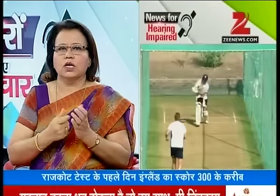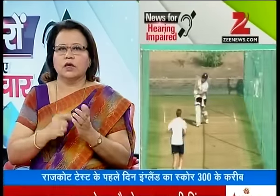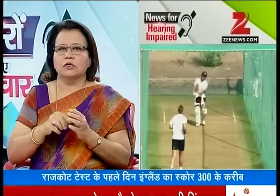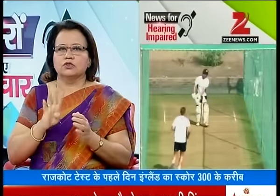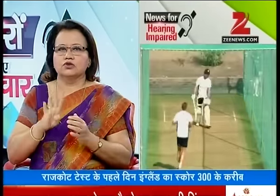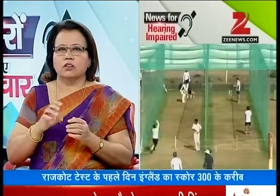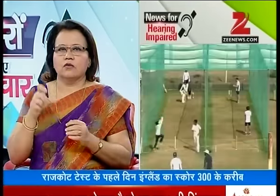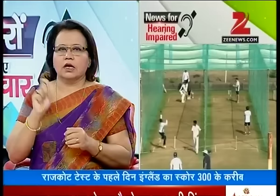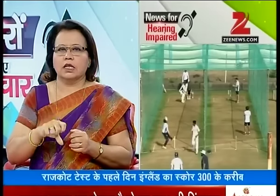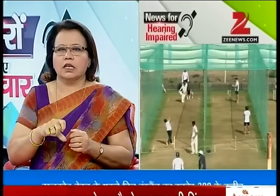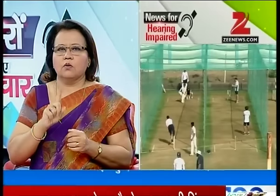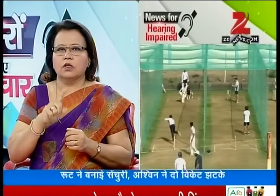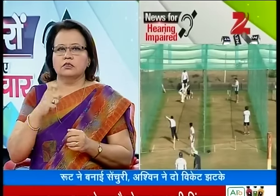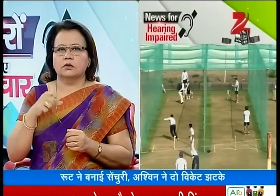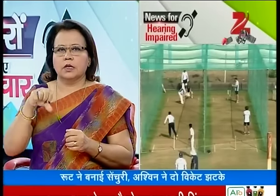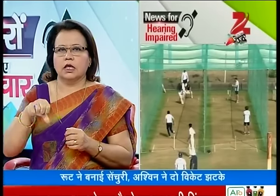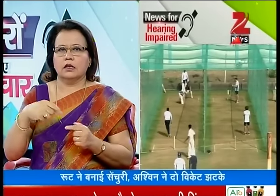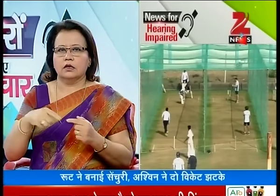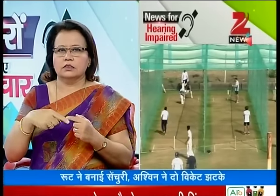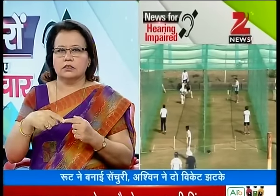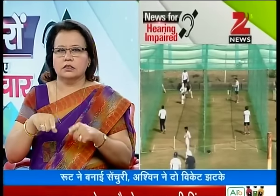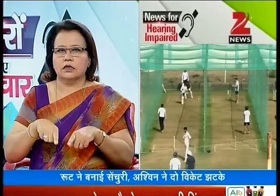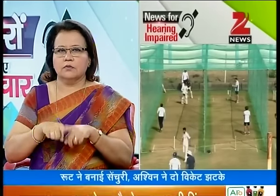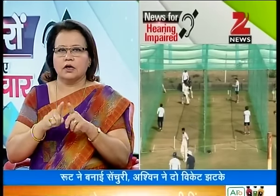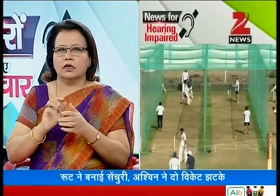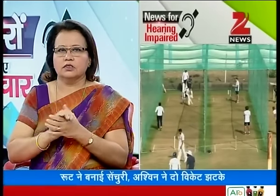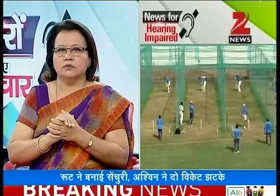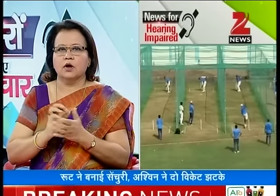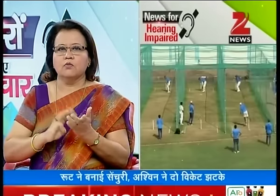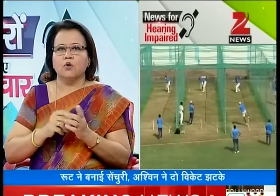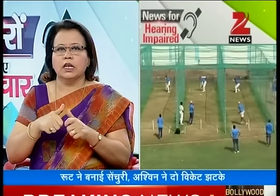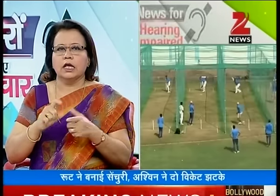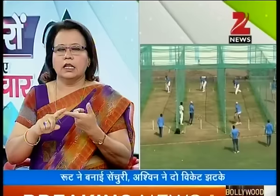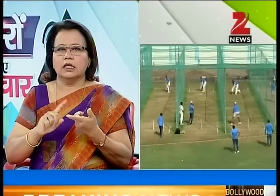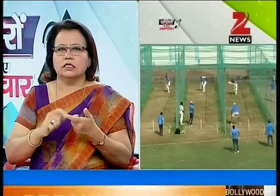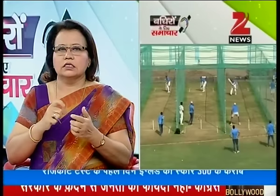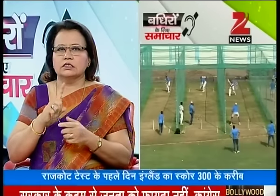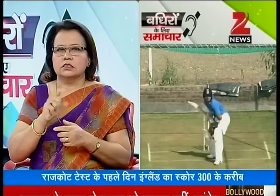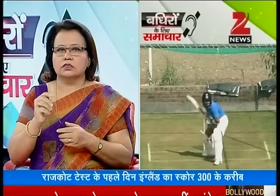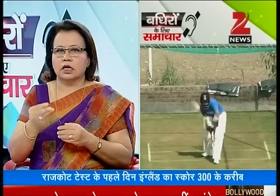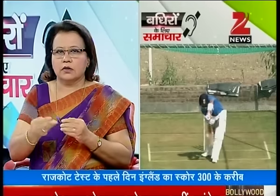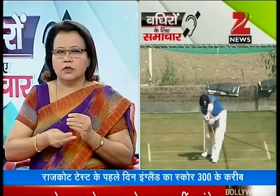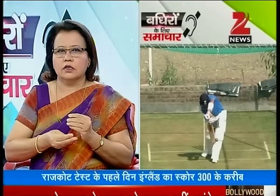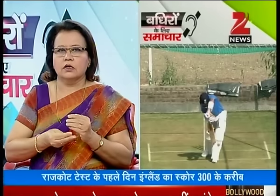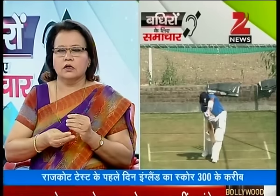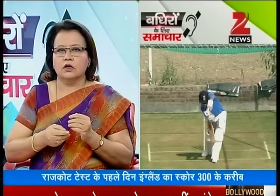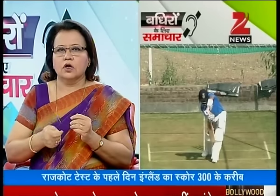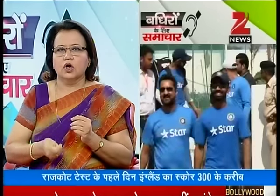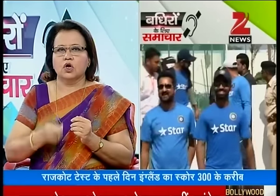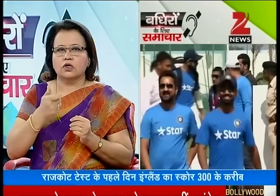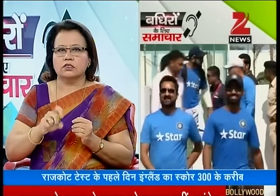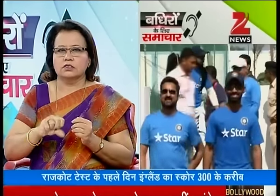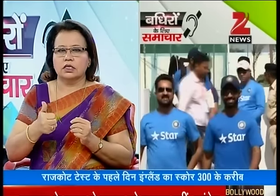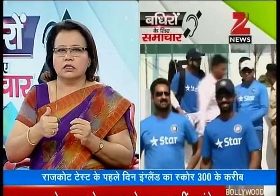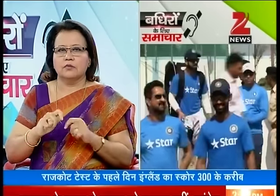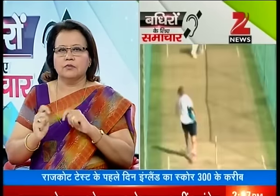बीच चौथे विकेट के लिए 179 रनों की साझेदारी हुई। मोइन अली भी सेंचुरी के करीब पहुंच चुके हैं।